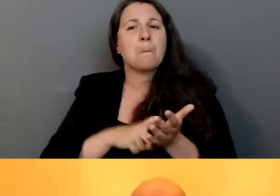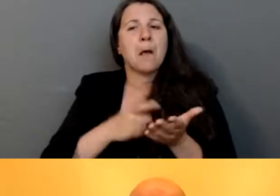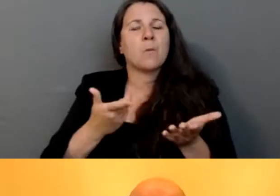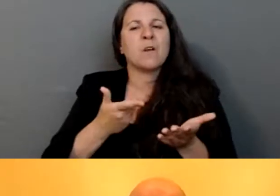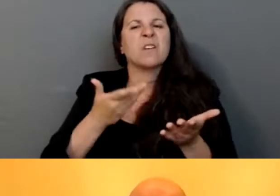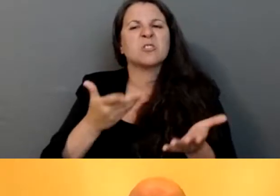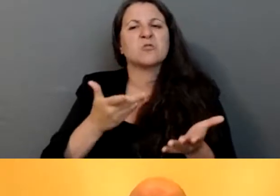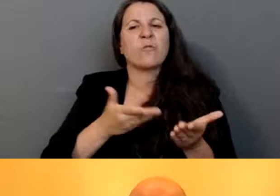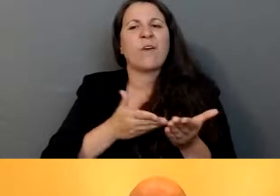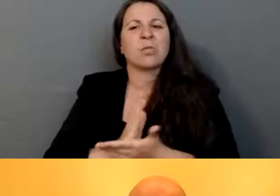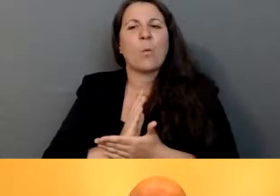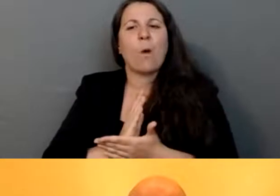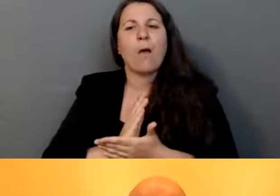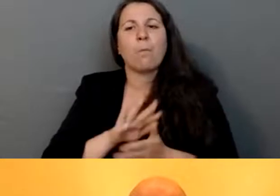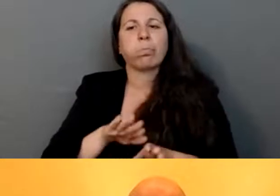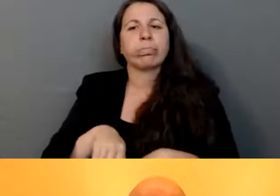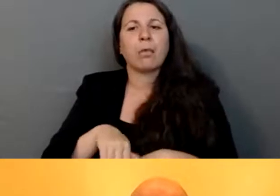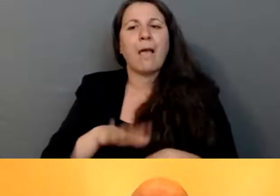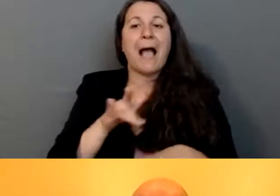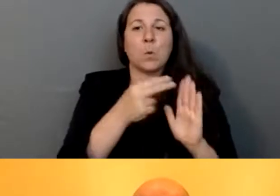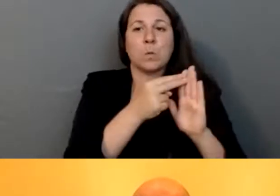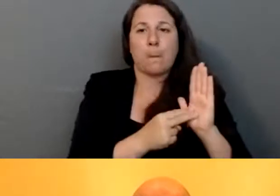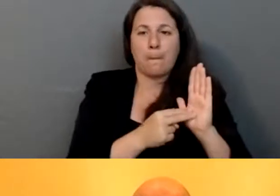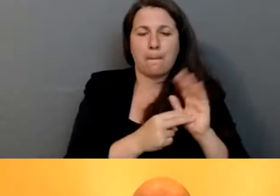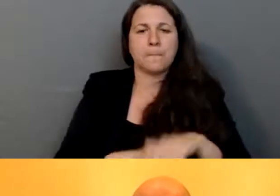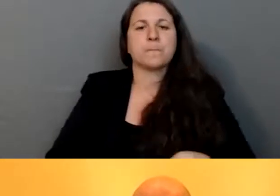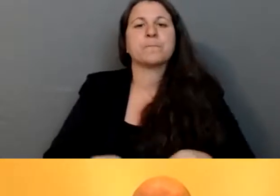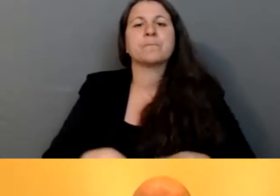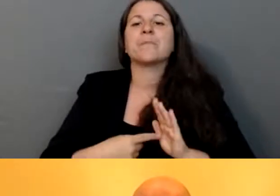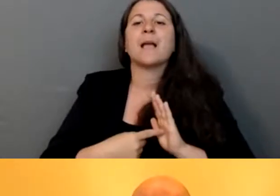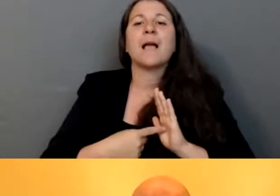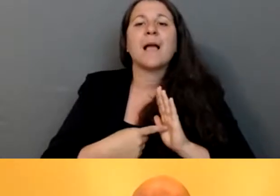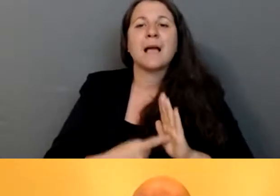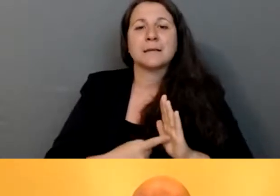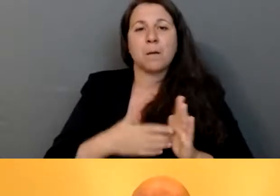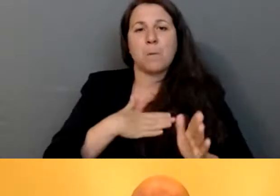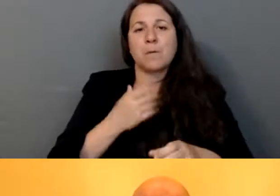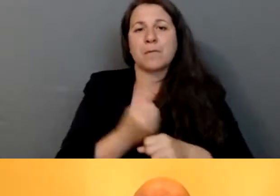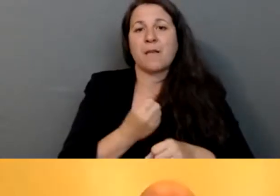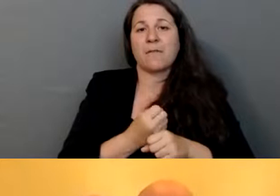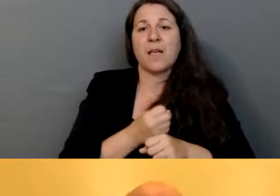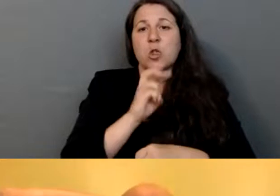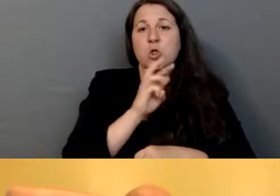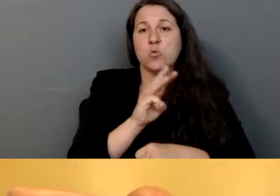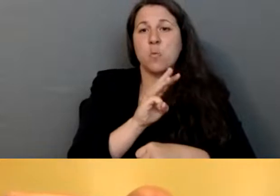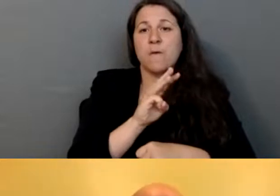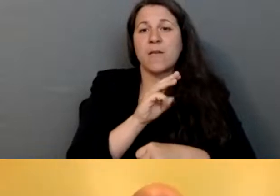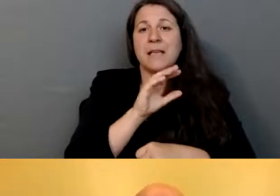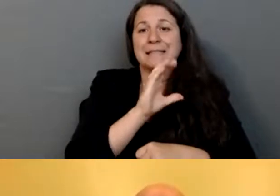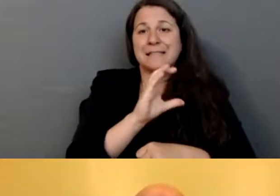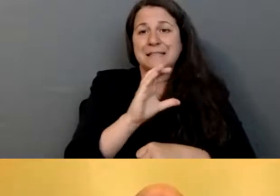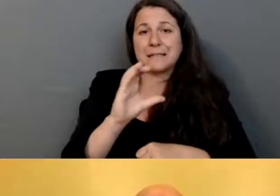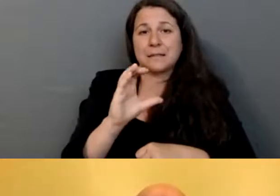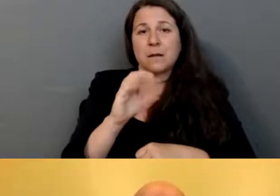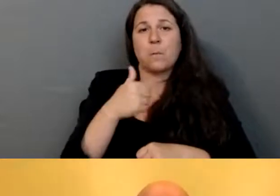bafoués par des normes. Je prends par exemple le travail qui est fait au W3C où on développe des normes pour le